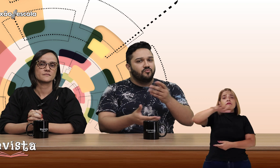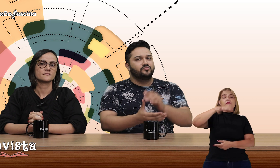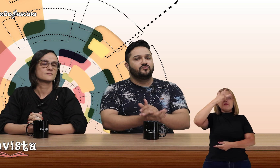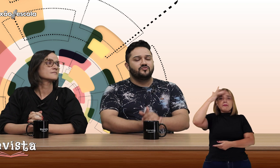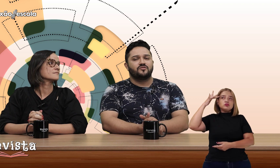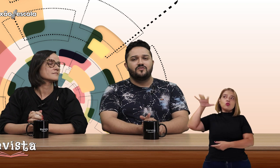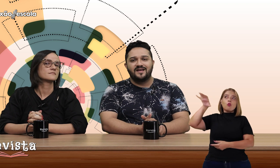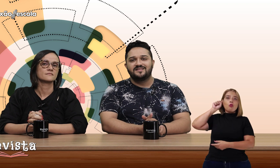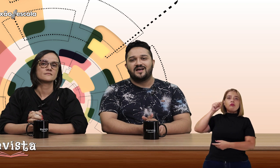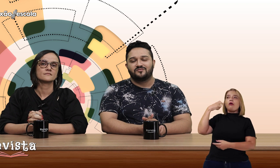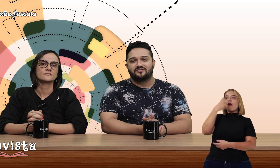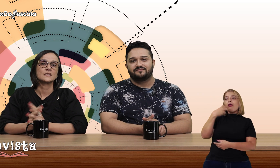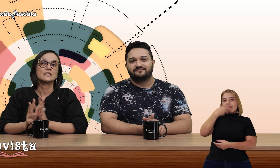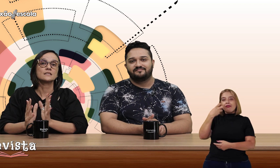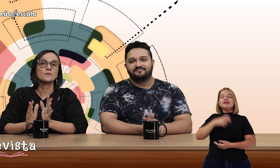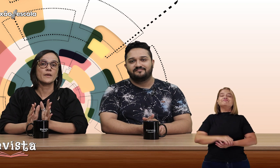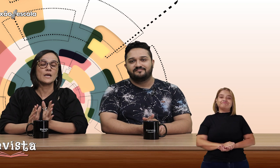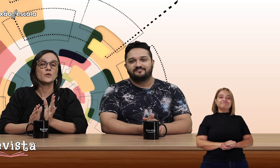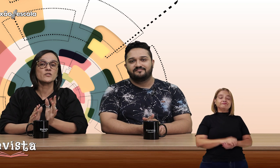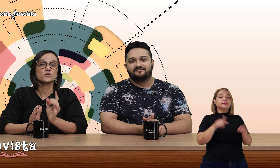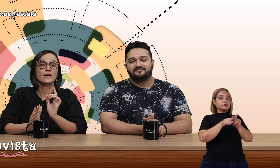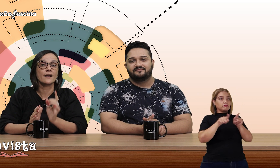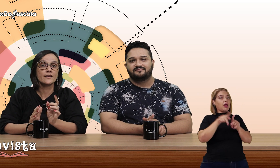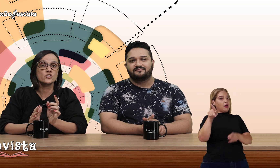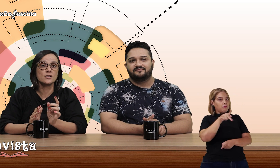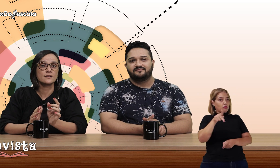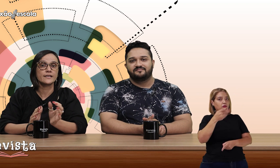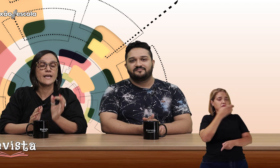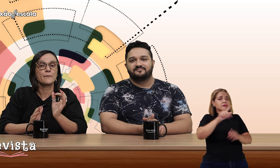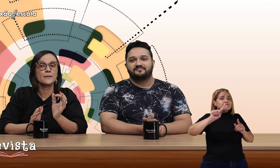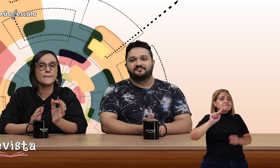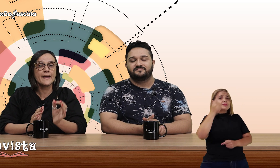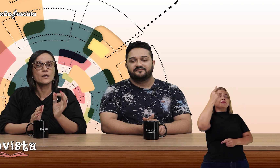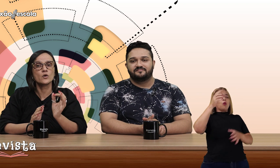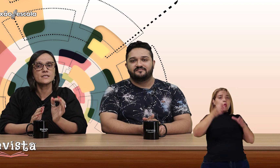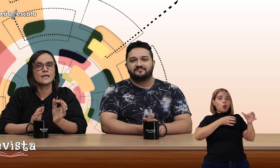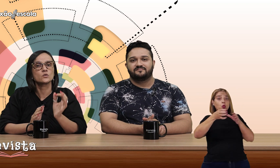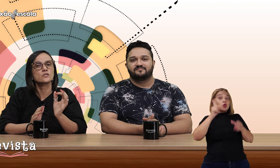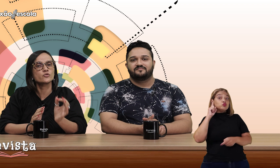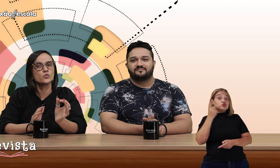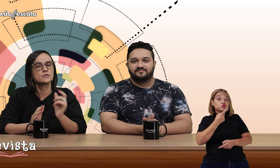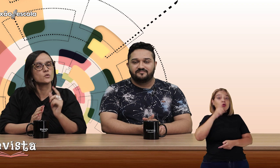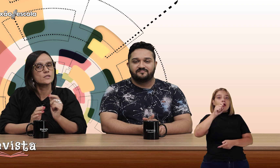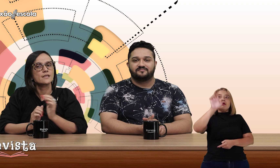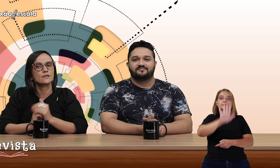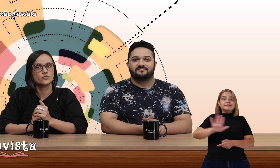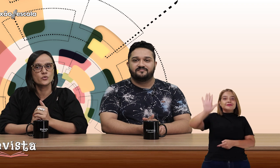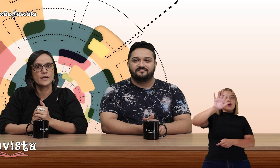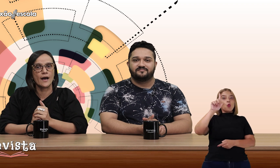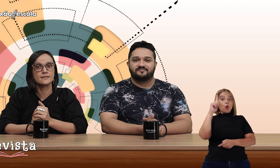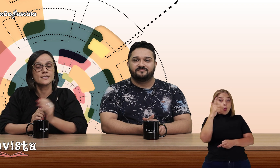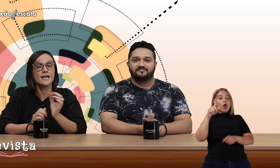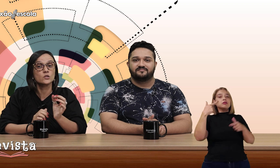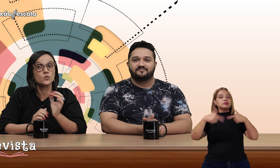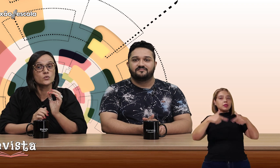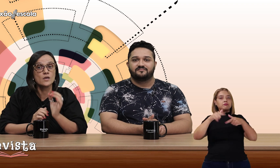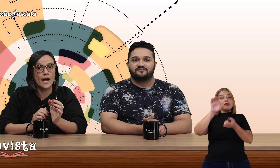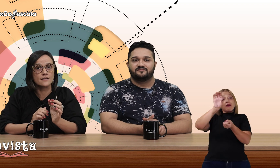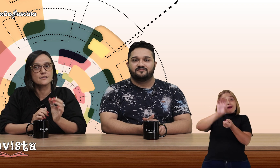mundo dos oralizados. E também a professora Cleidiane, que é a primeira coordenadora surda do estado de Goiás e atua no CAS,